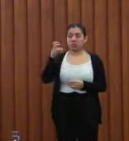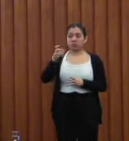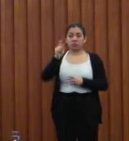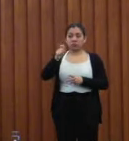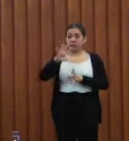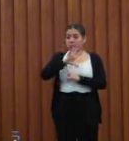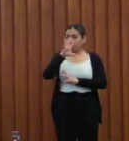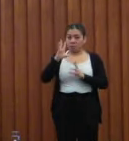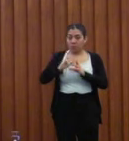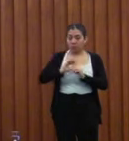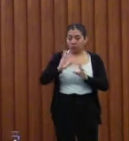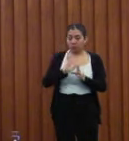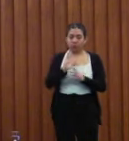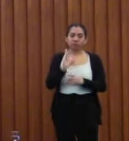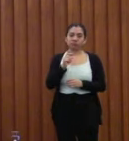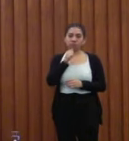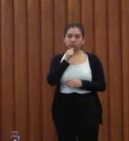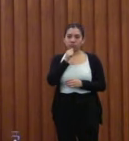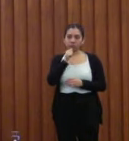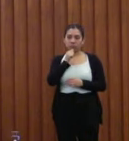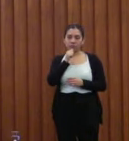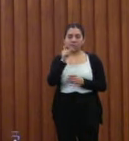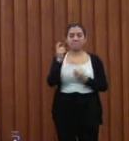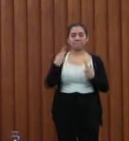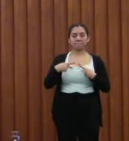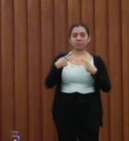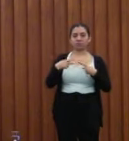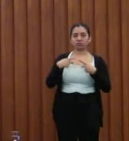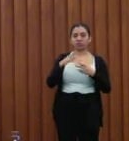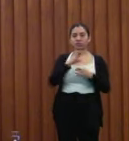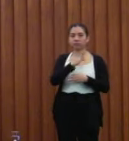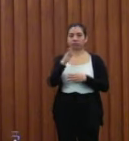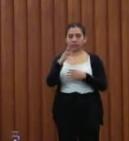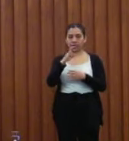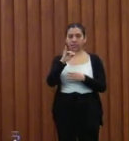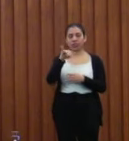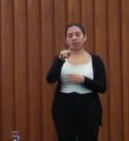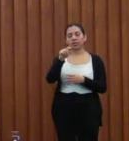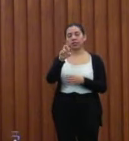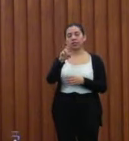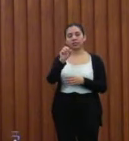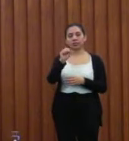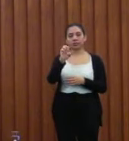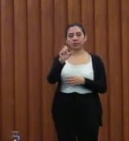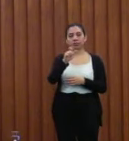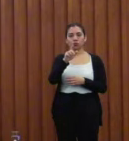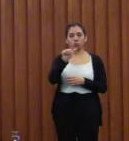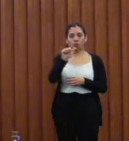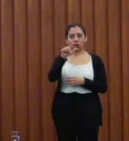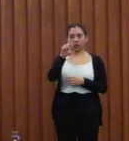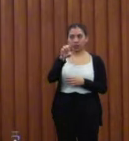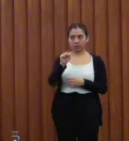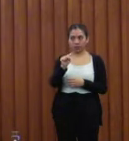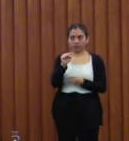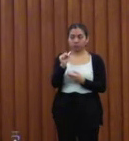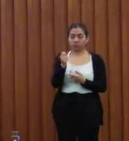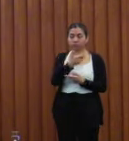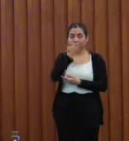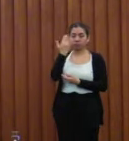caso de personas intersexuales. Eso no quiere decir que no pasen, queremos aclararlo. Pero